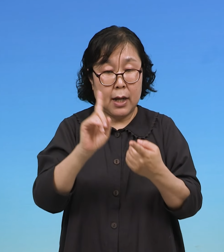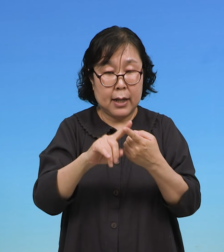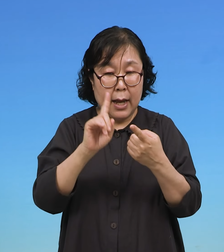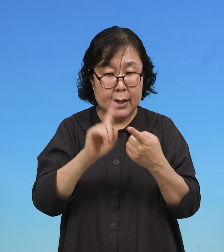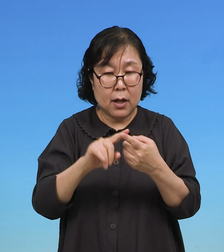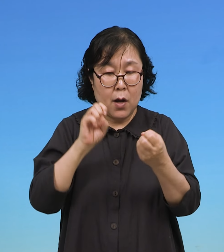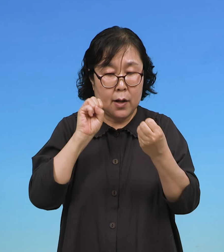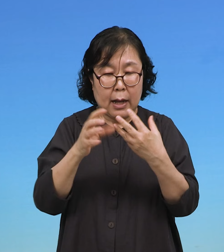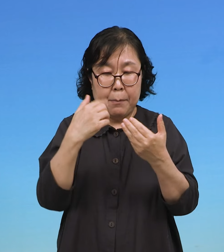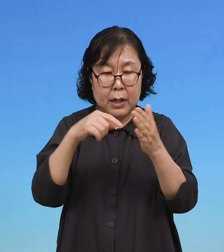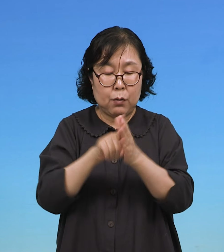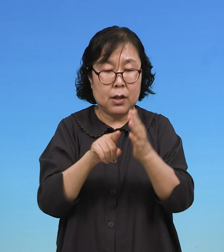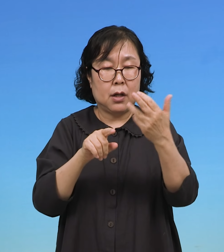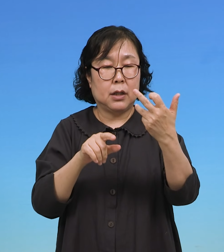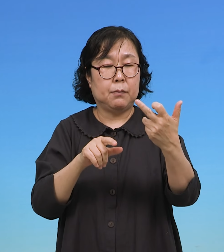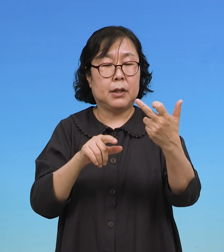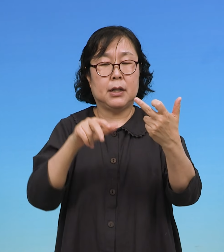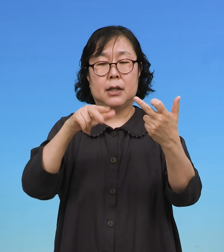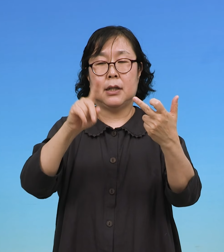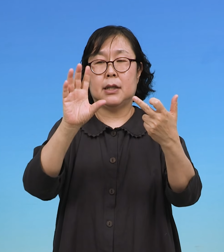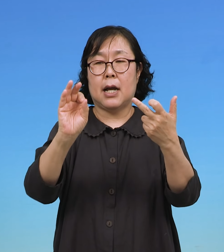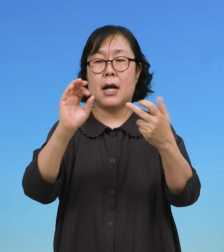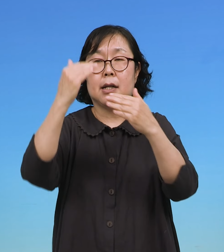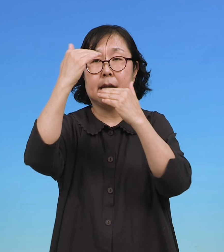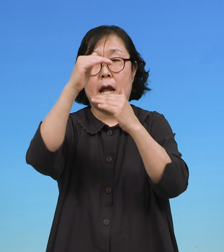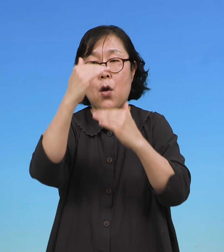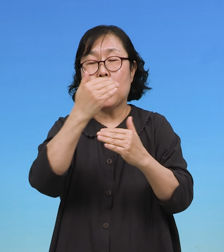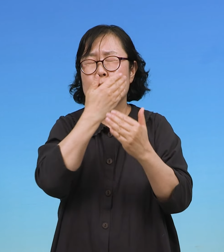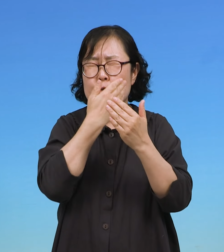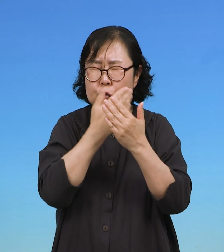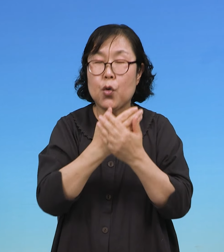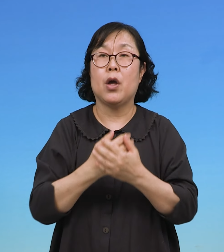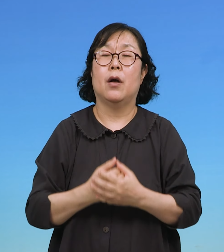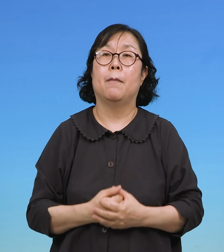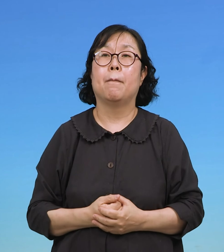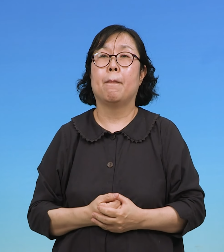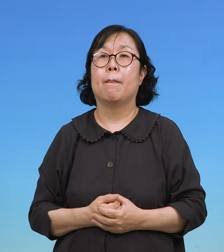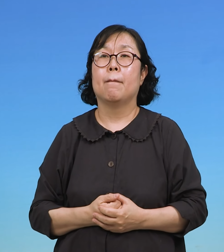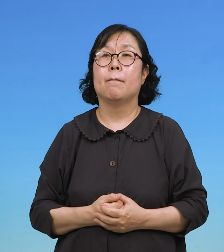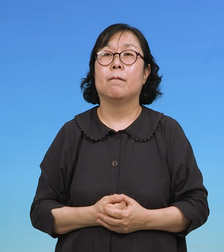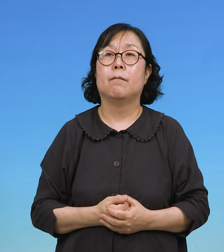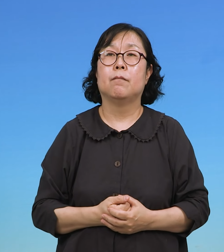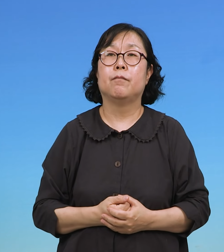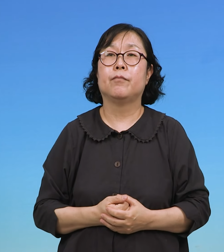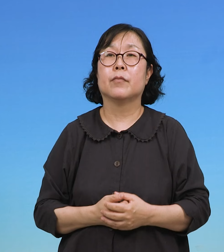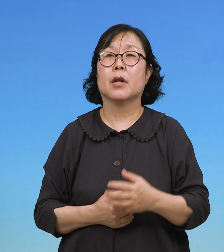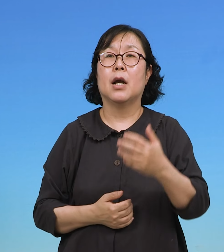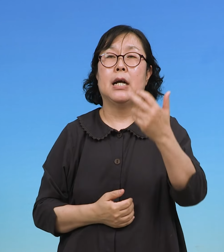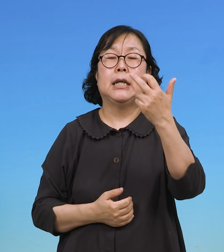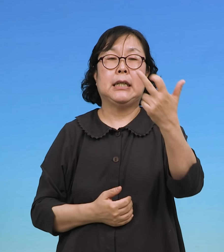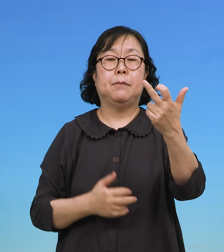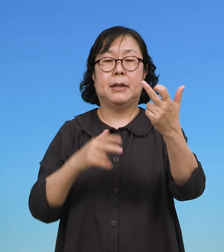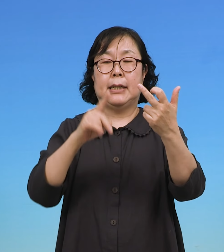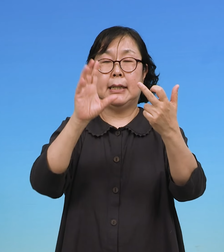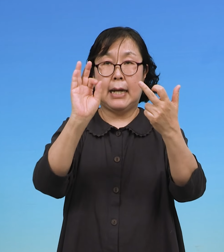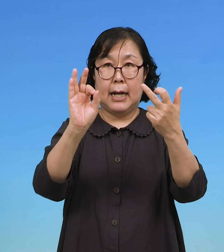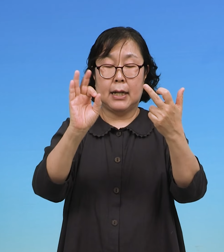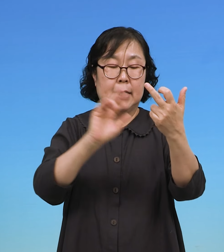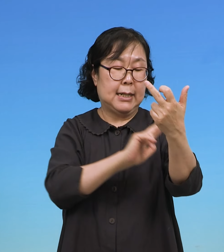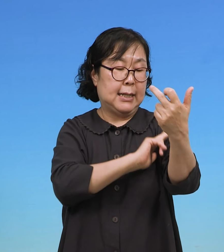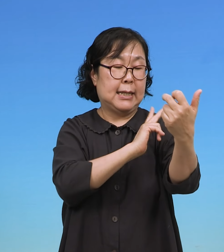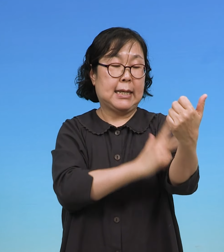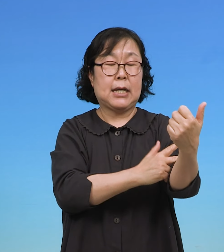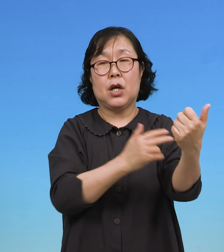된다고 생각합니다. 다시 17장 얘기로 들어갈까요? 여러분, 아브라함에게 있어서 창세기 17장은요 자격